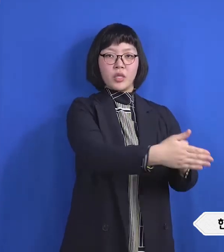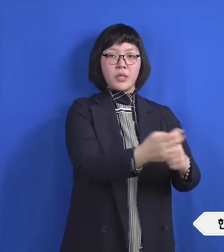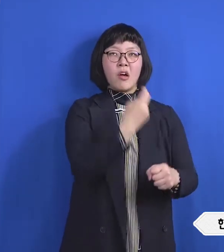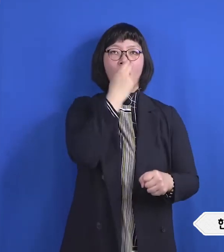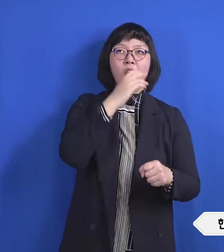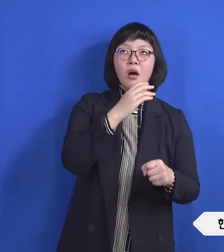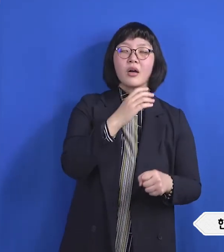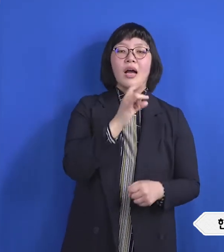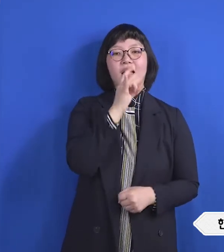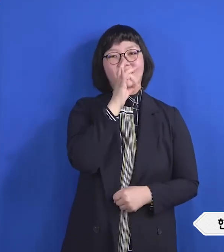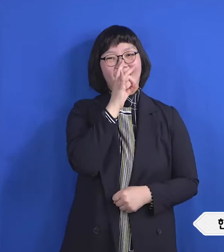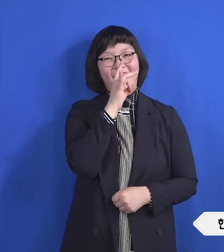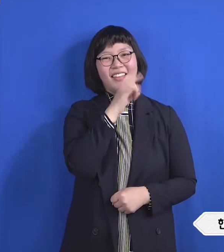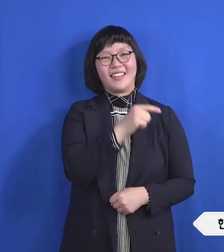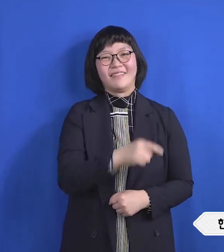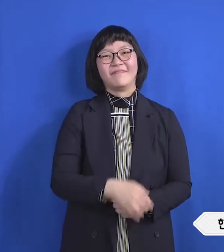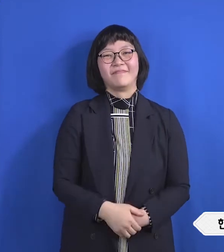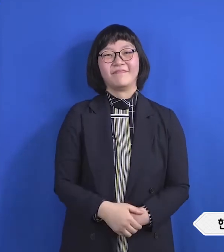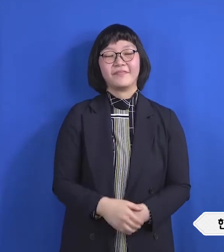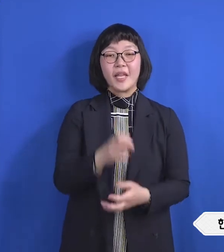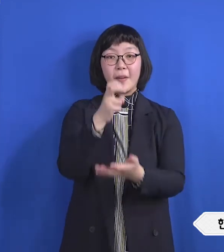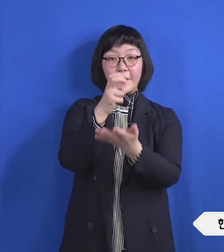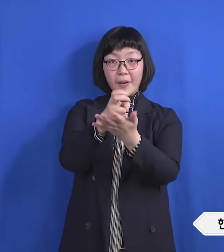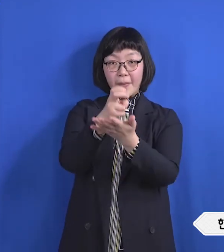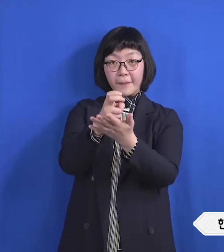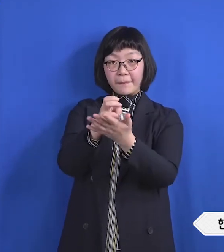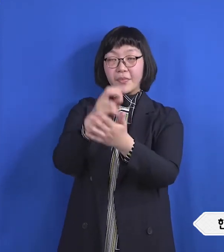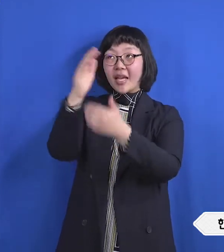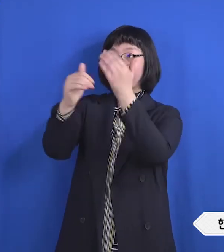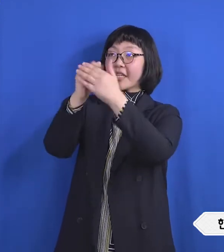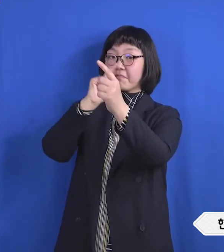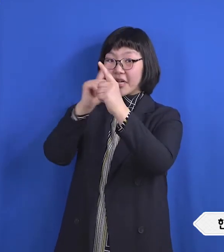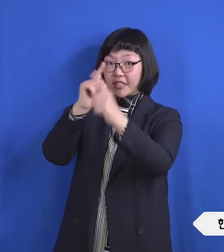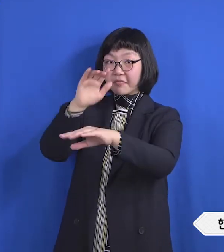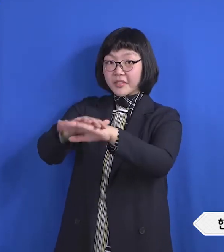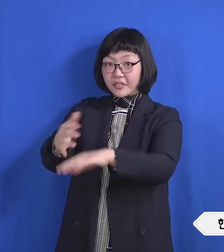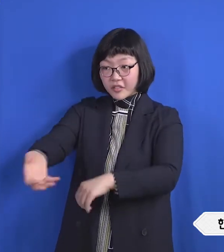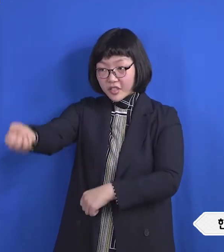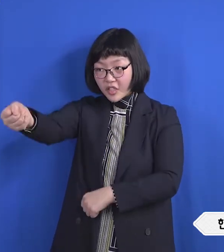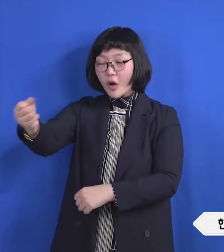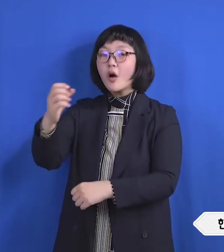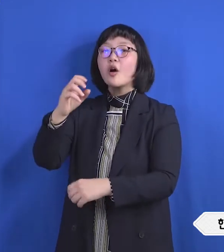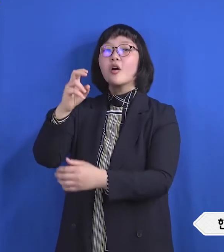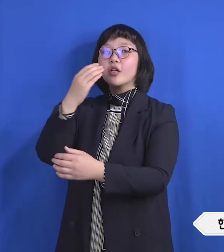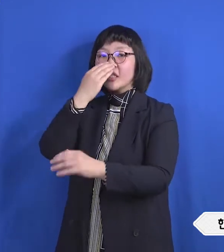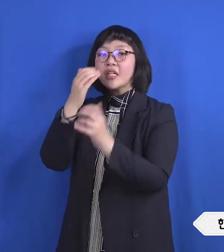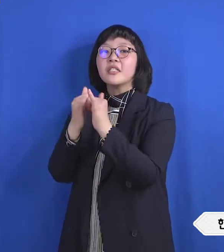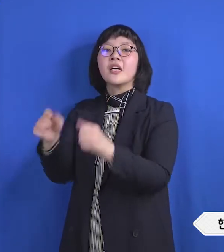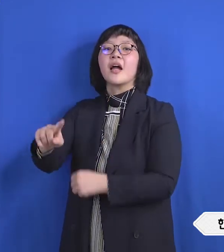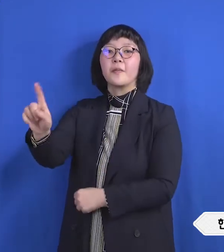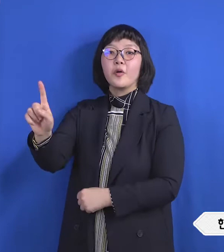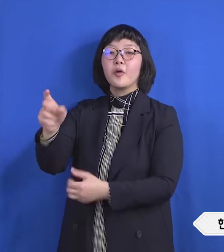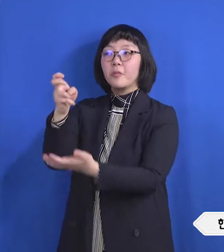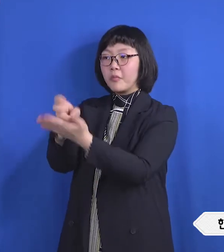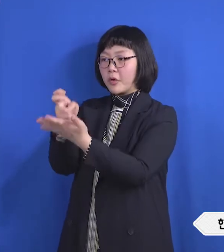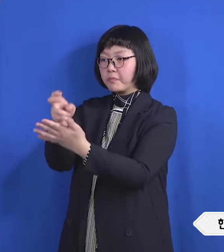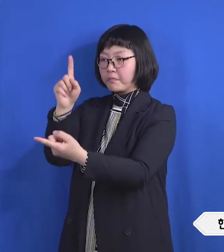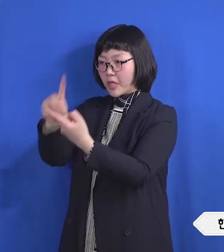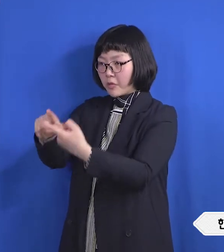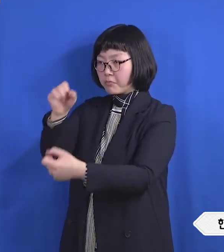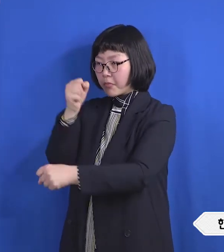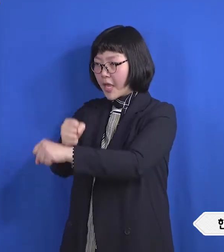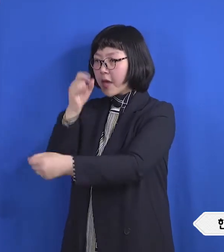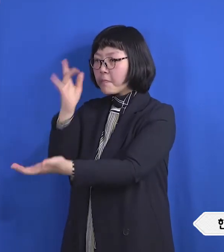수가 없다 하는 말이죠. 율법을 가진 유대인은 율법을 지켰는지 어겼는지 여부에 따라 심판을